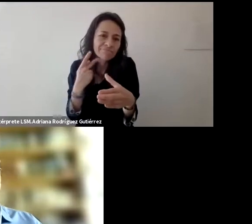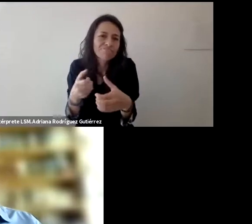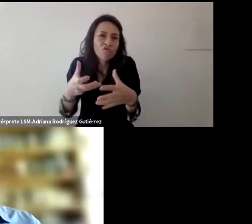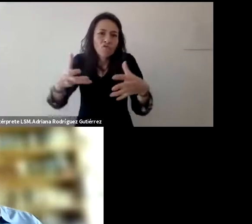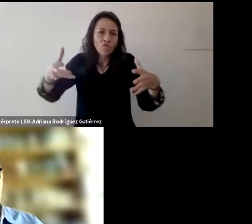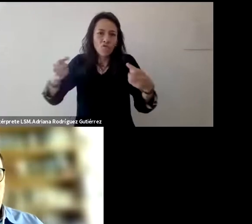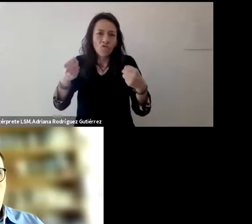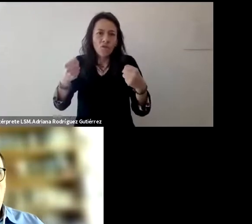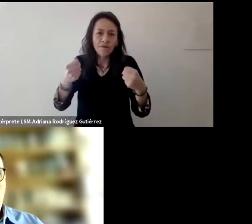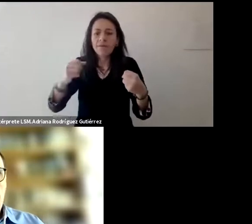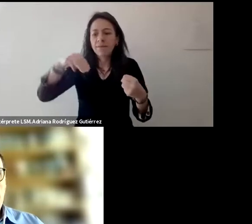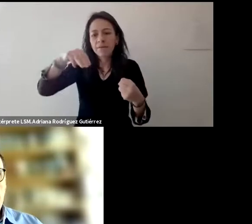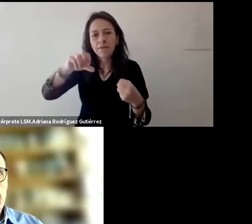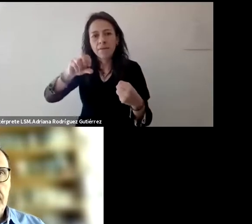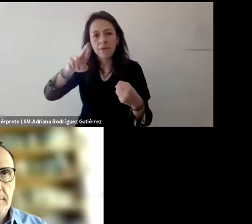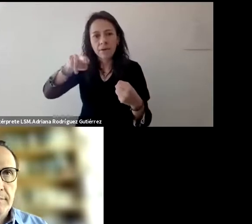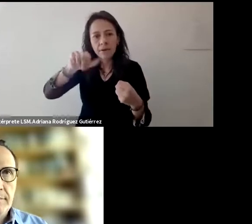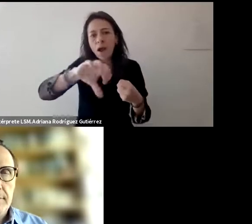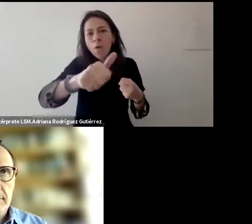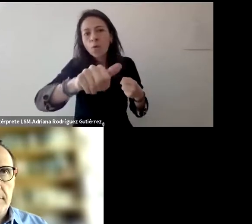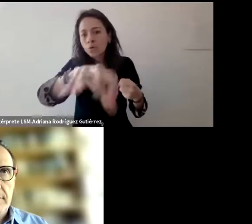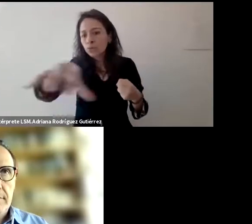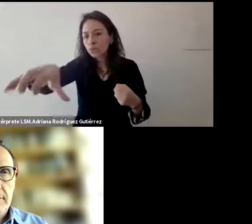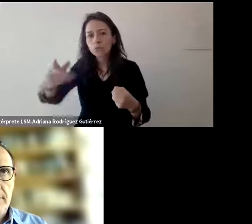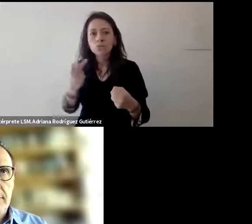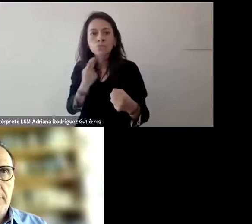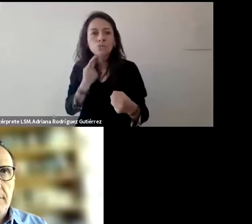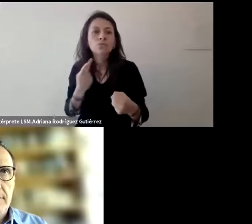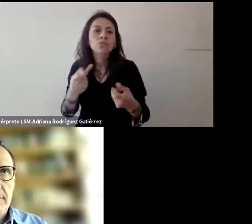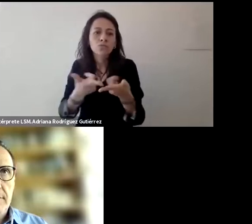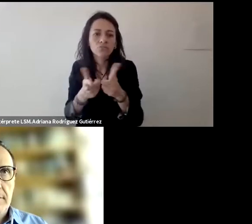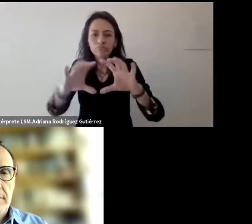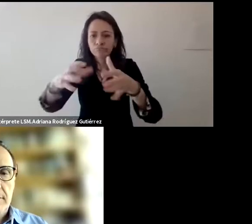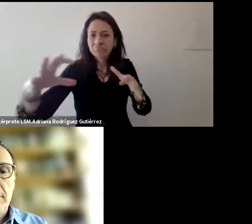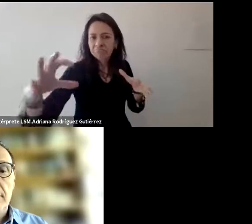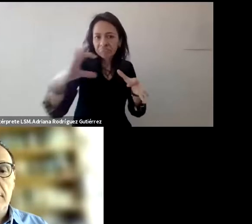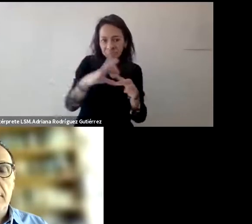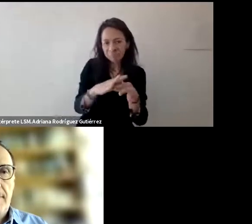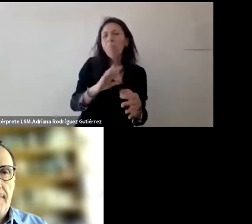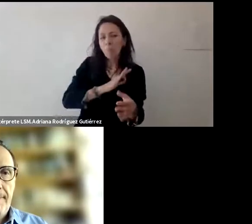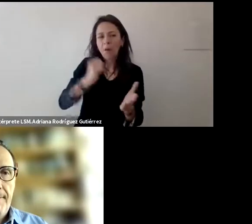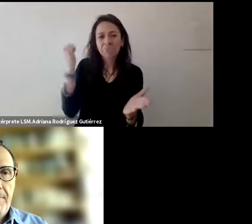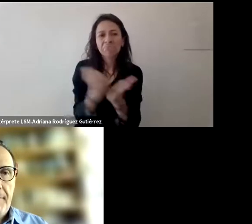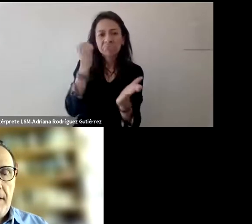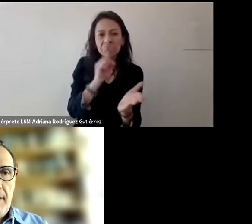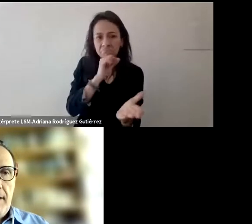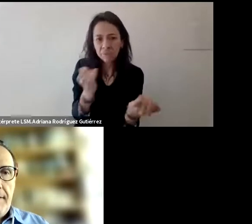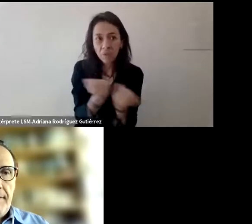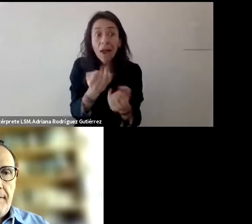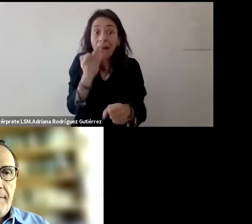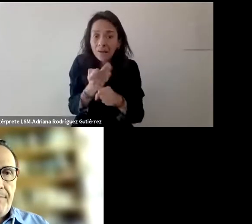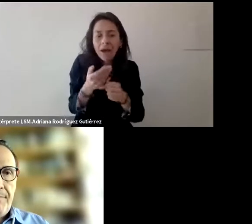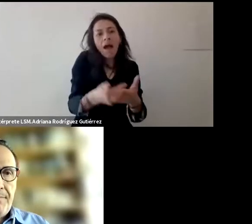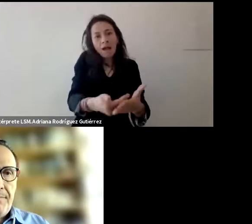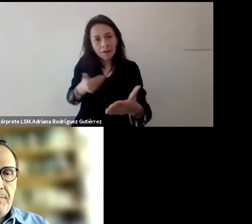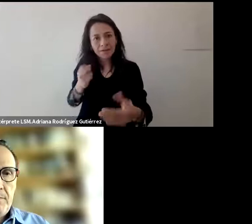aliados tienen la mayoría suficiente en el Pleno para poder aprobarlo. Entonces la Comisión de Hacienda es la oportunidad.